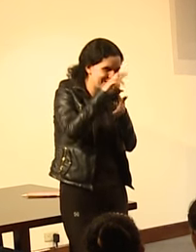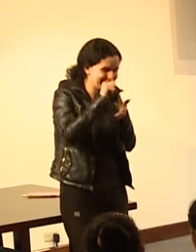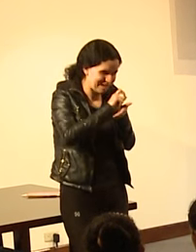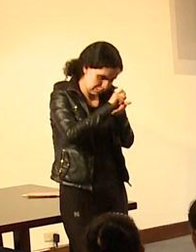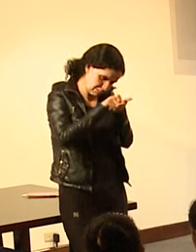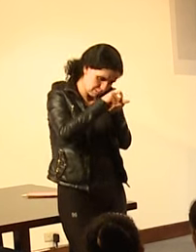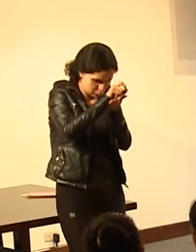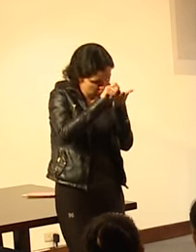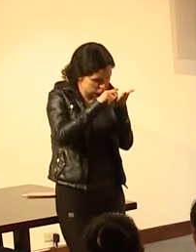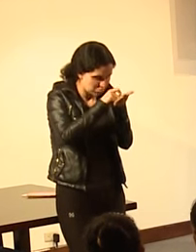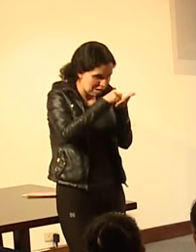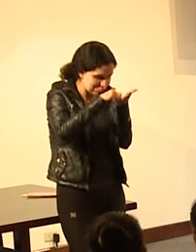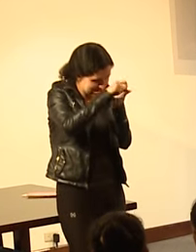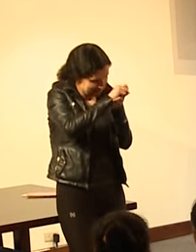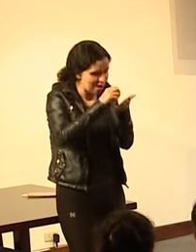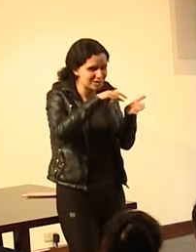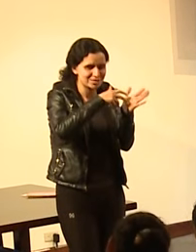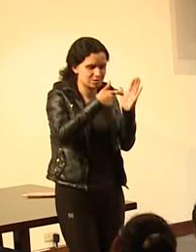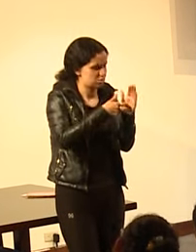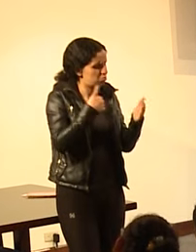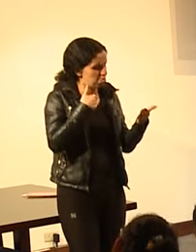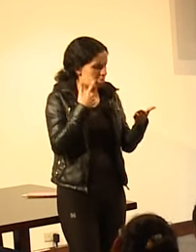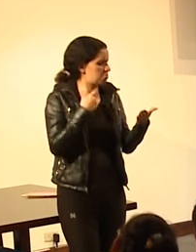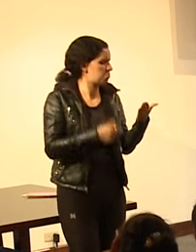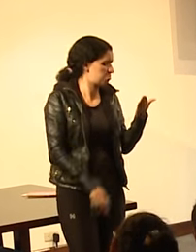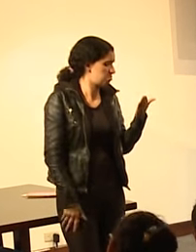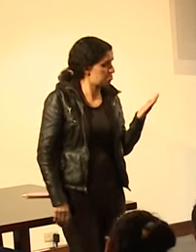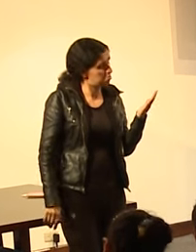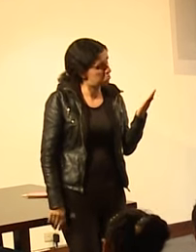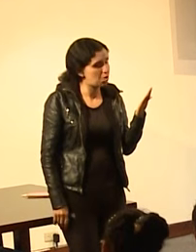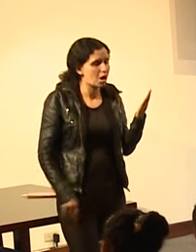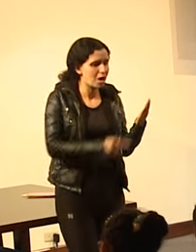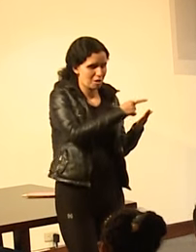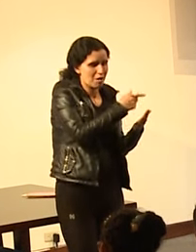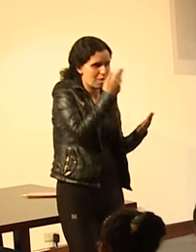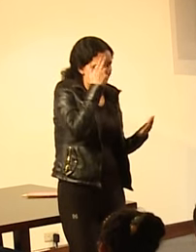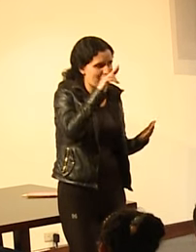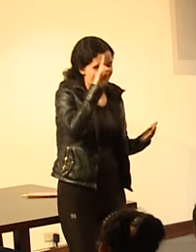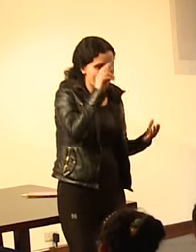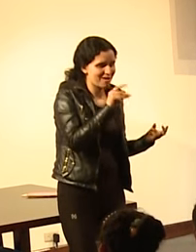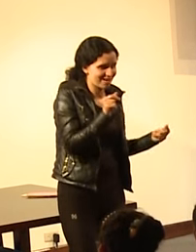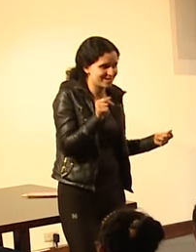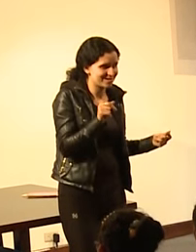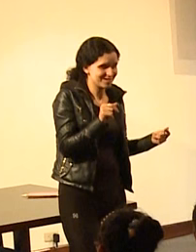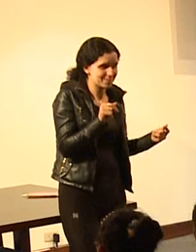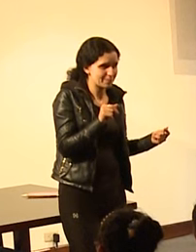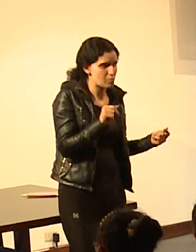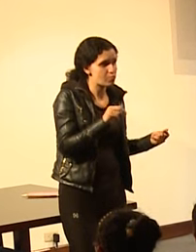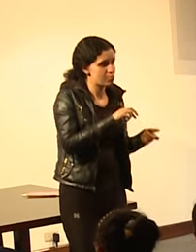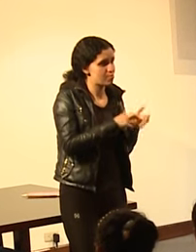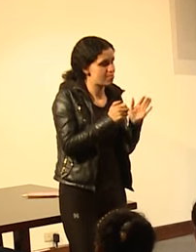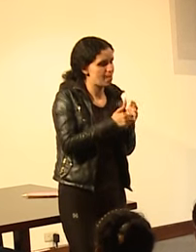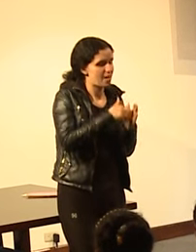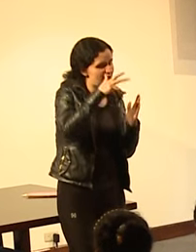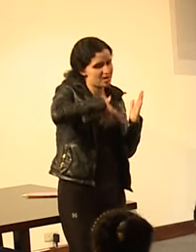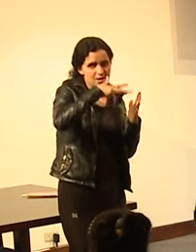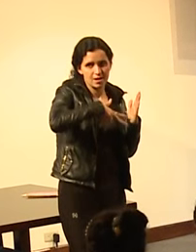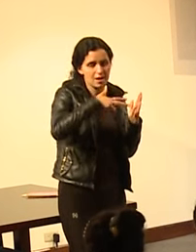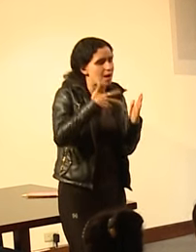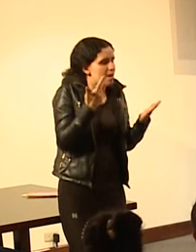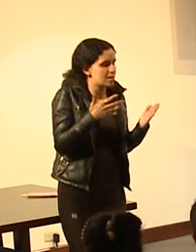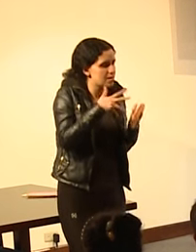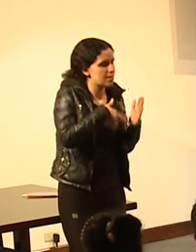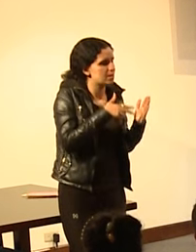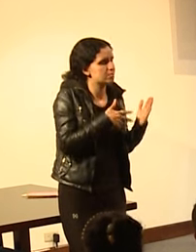que él le asigna un significado y fácilmente puede leerlo, inclusive fácilmente lee las imágenes. Entonces uno puede ponerlo a leer a partir